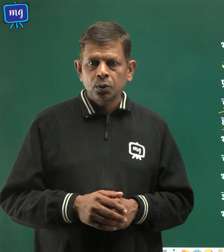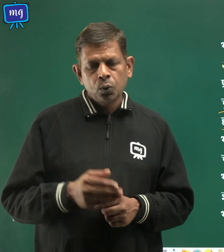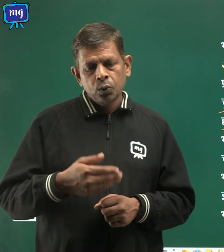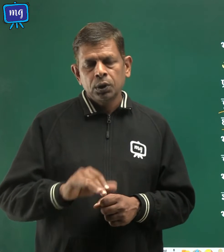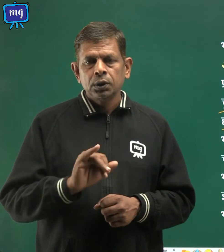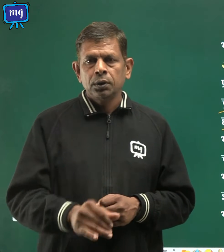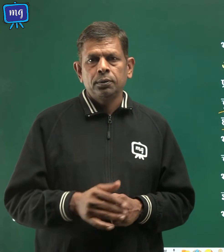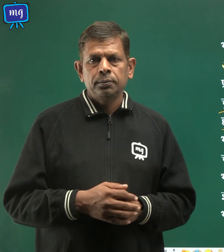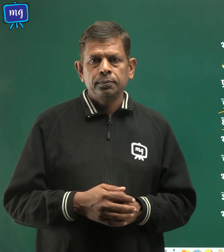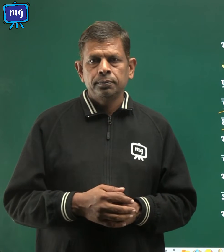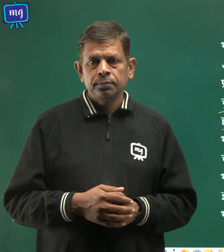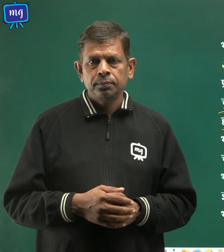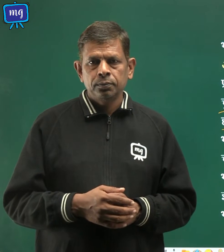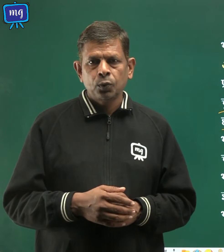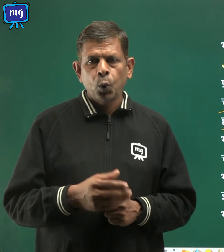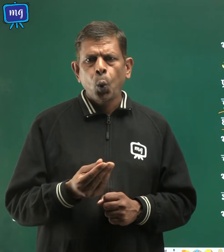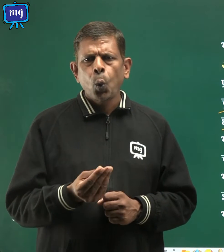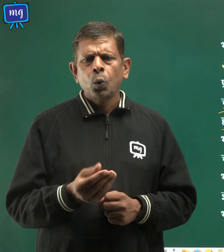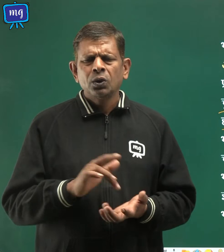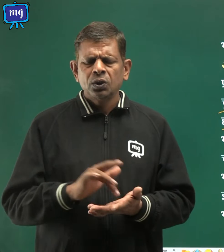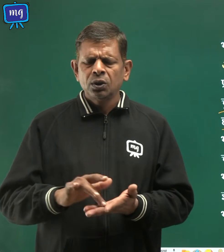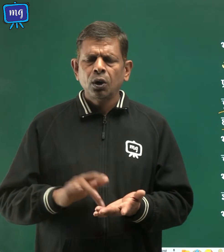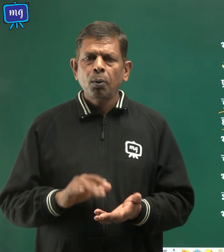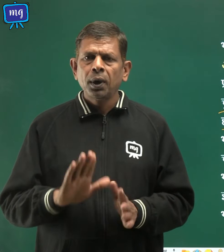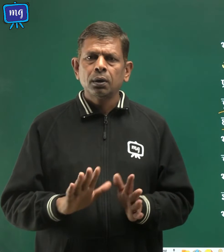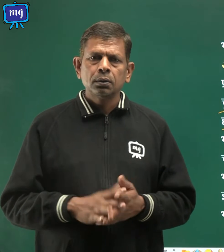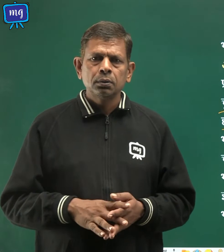हो जाती है। कुछ स्थानों पर